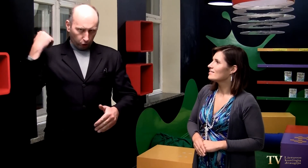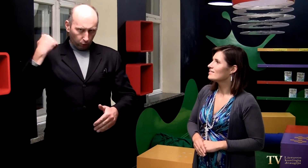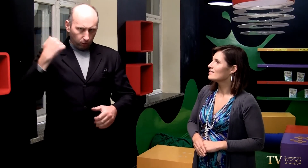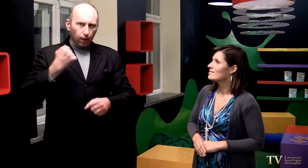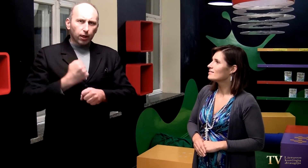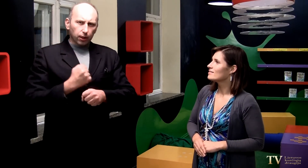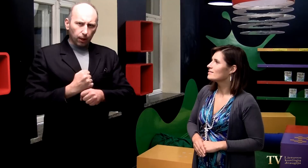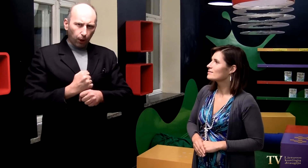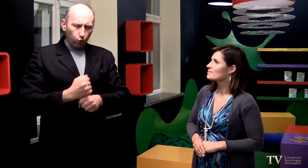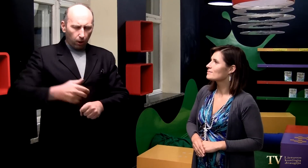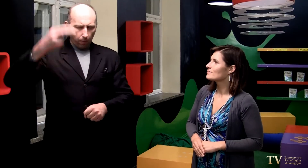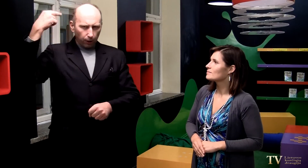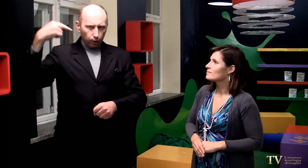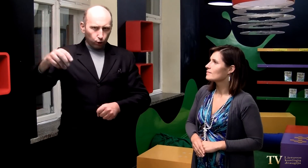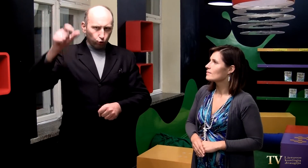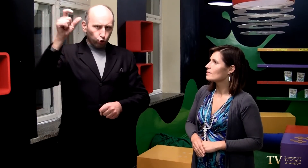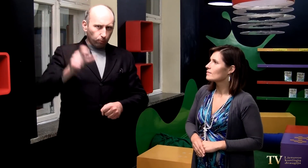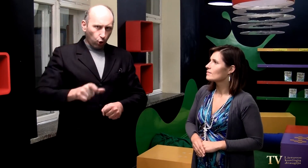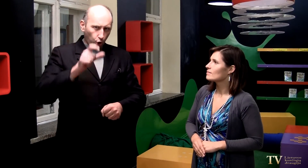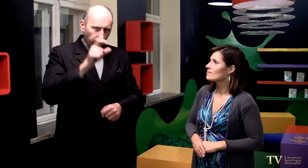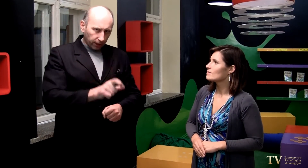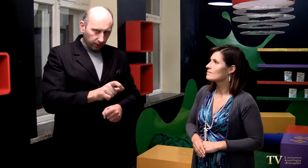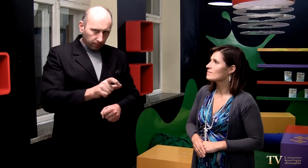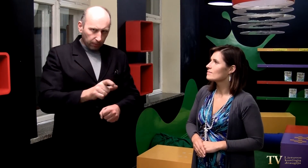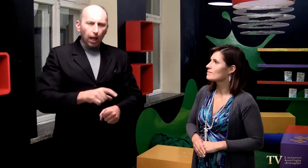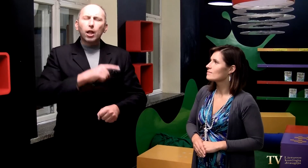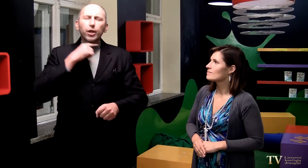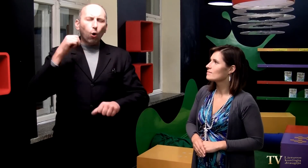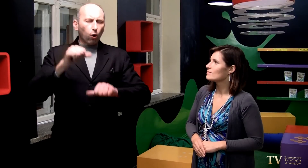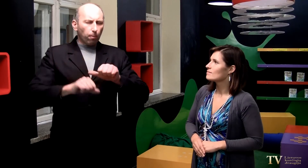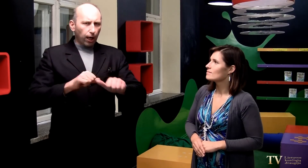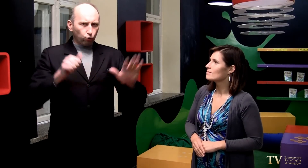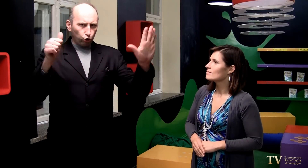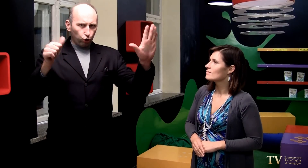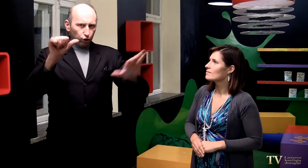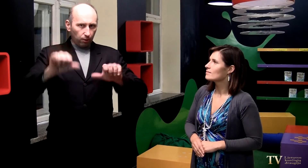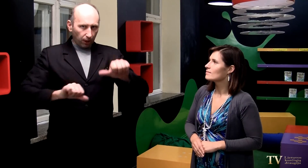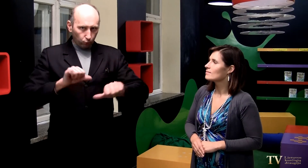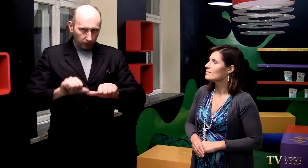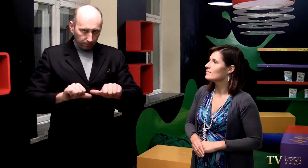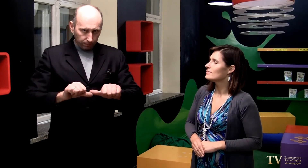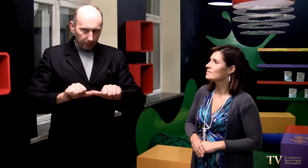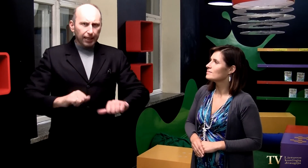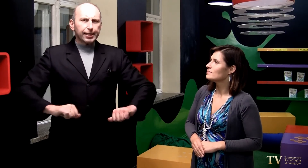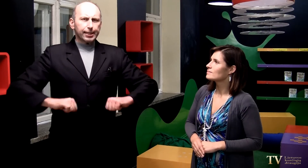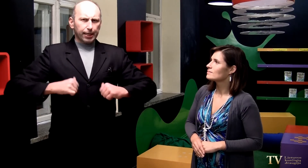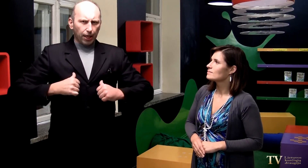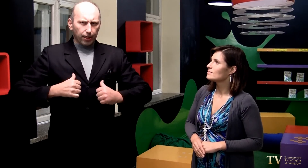anksčiau dirbau pas kitus žmones, daug metų, šešis metus